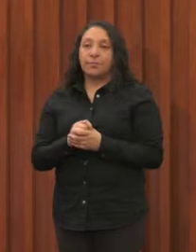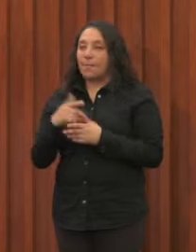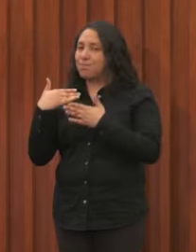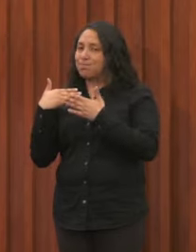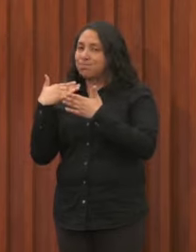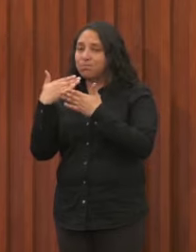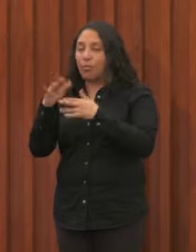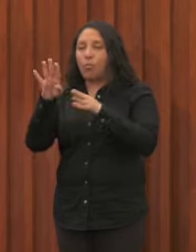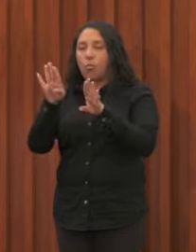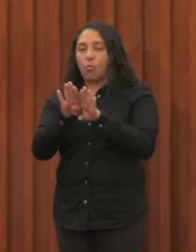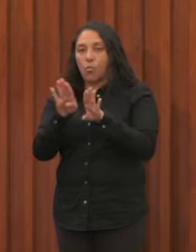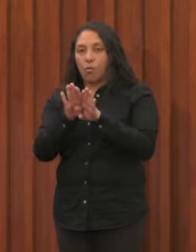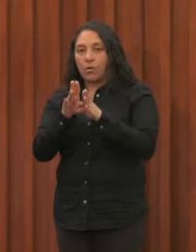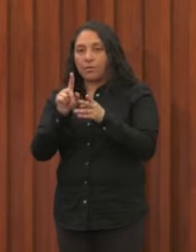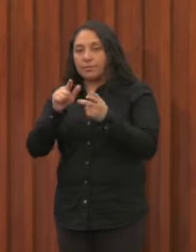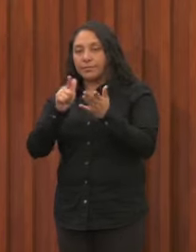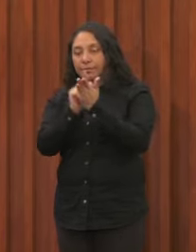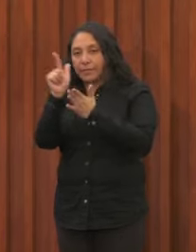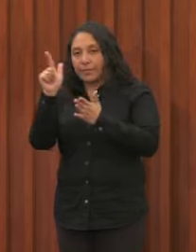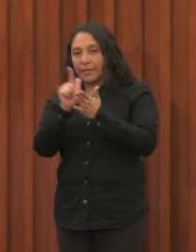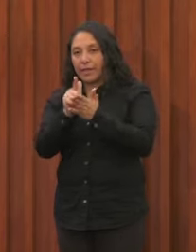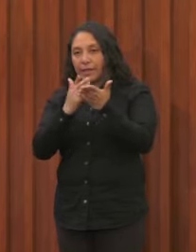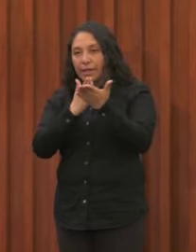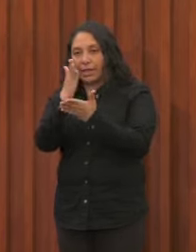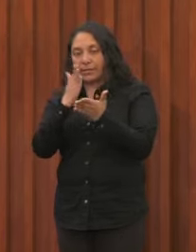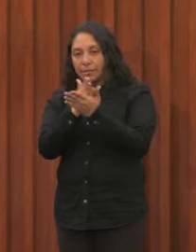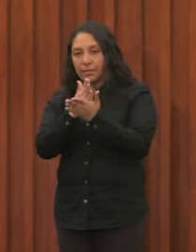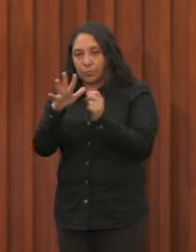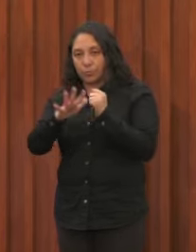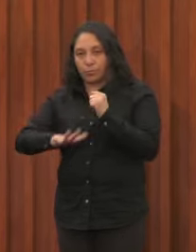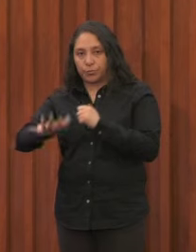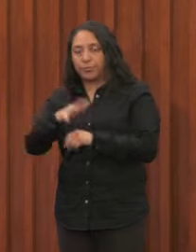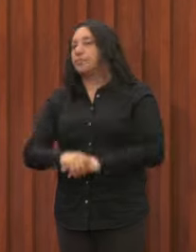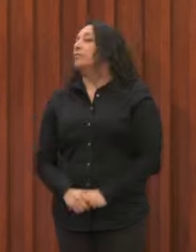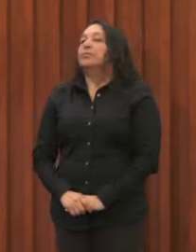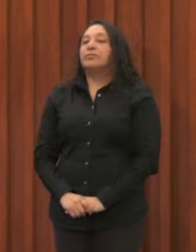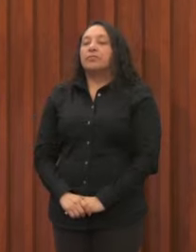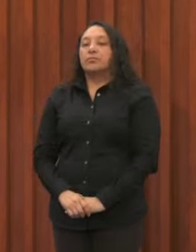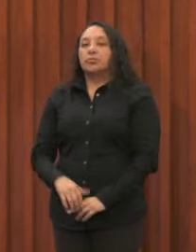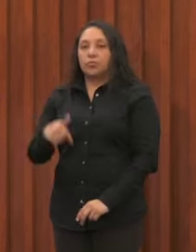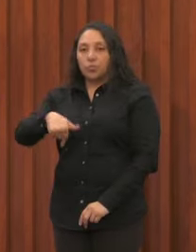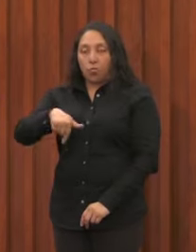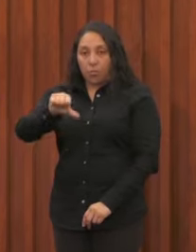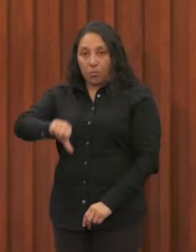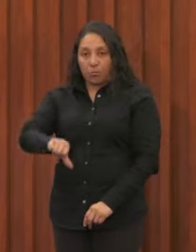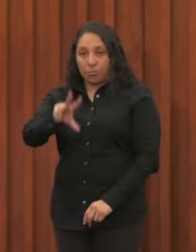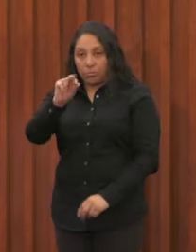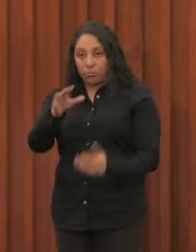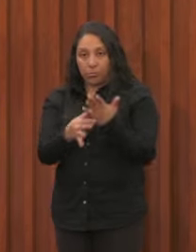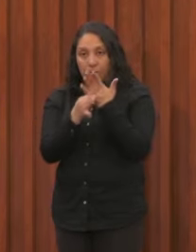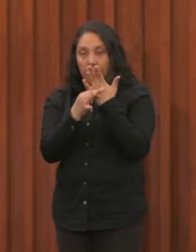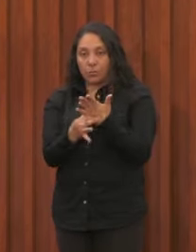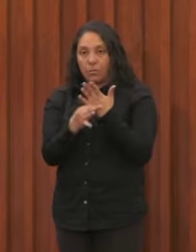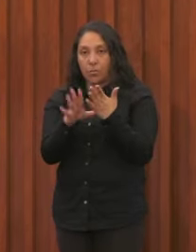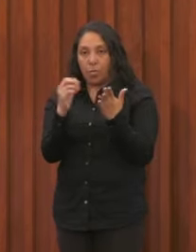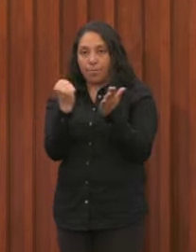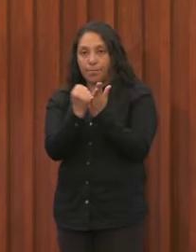entrada en vigor de la Ley de Accesos Locales. No menciono aquí la Declaratoria